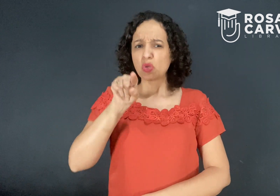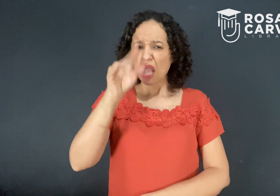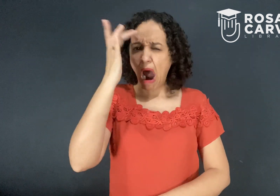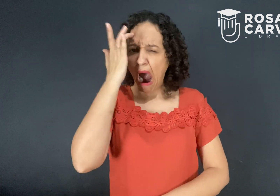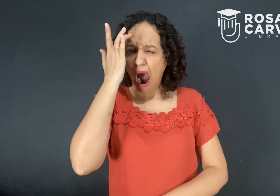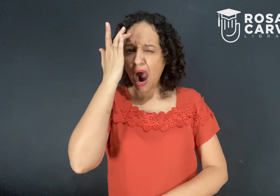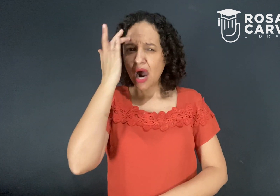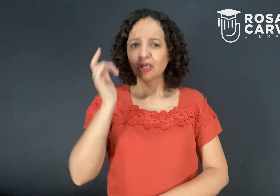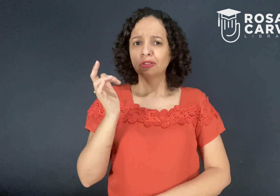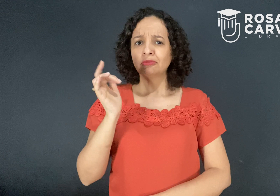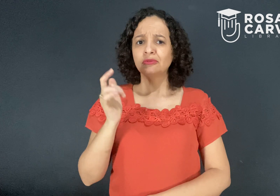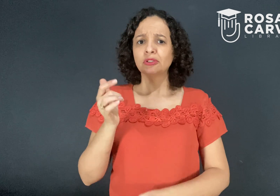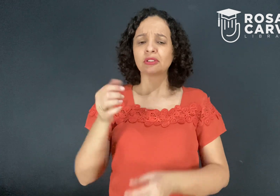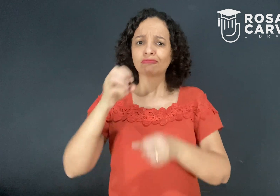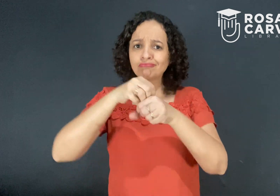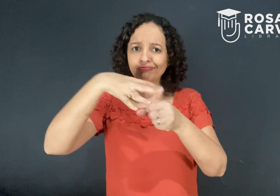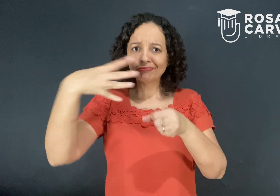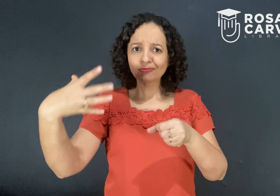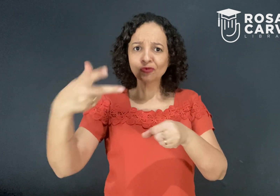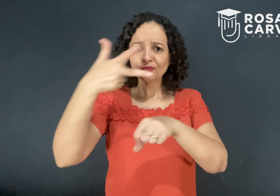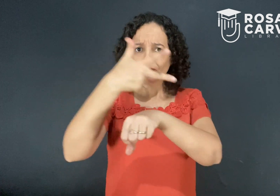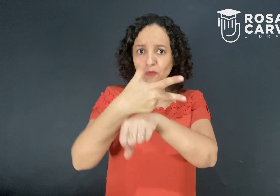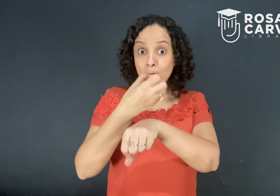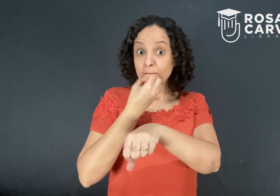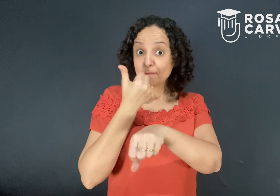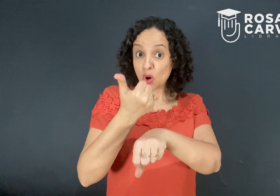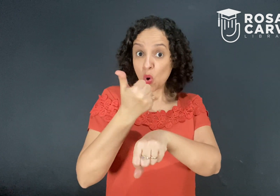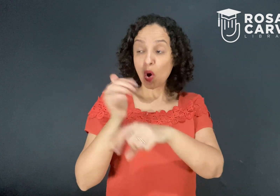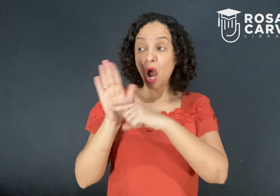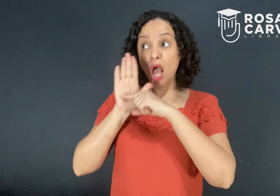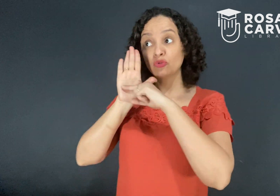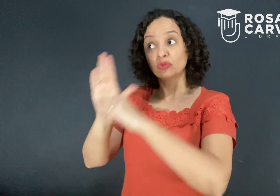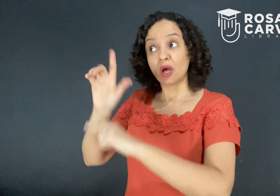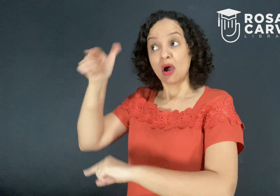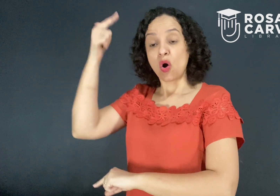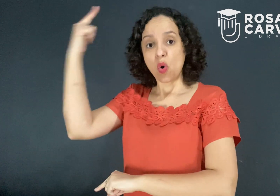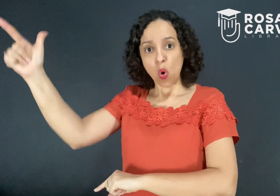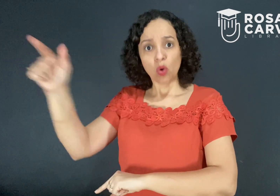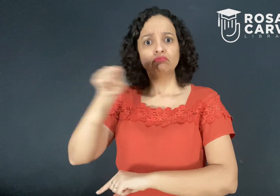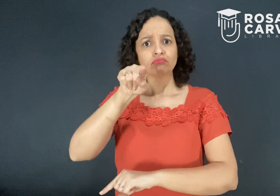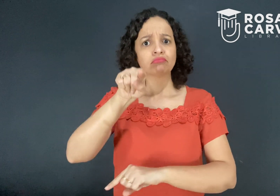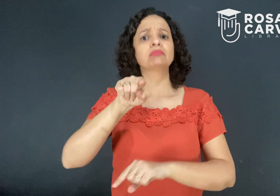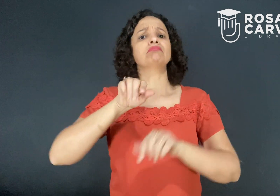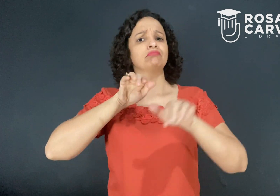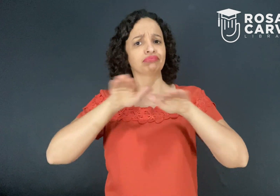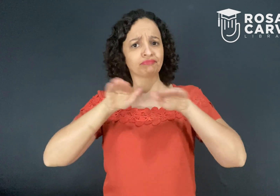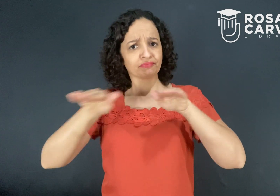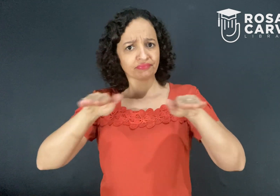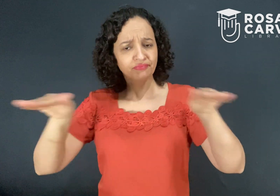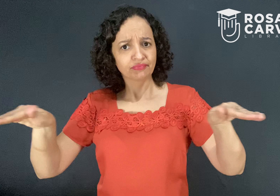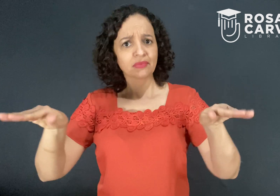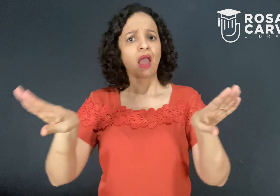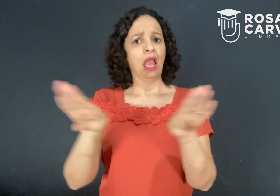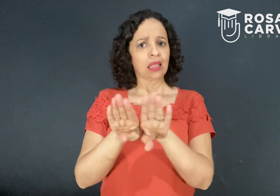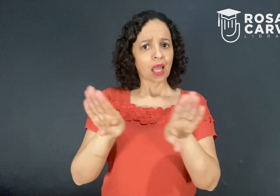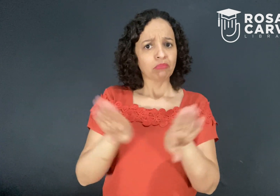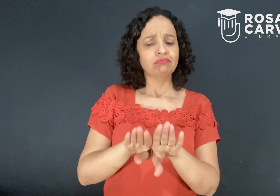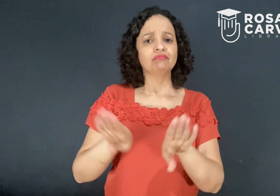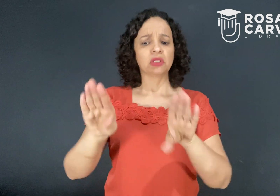pessoas, compartilhe, se inscreva no nosso canal, deixe nos comentários se você tem alguma experiência ou